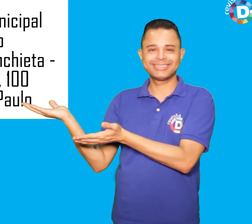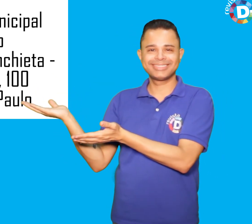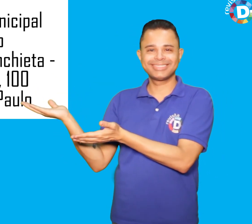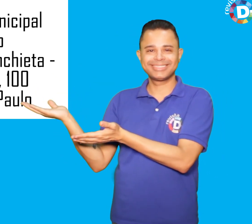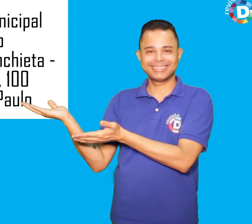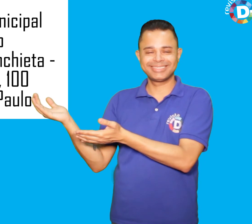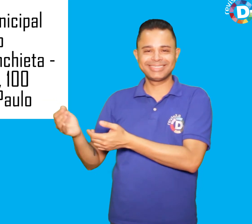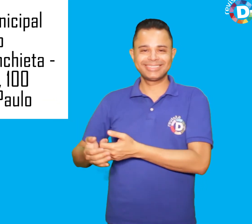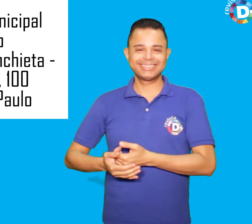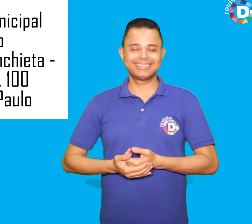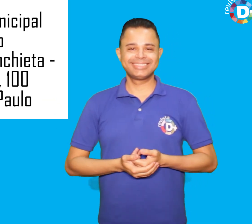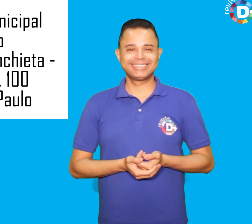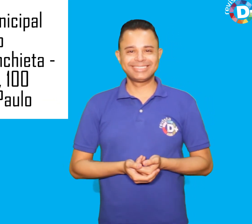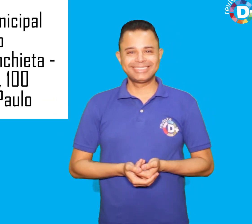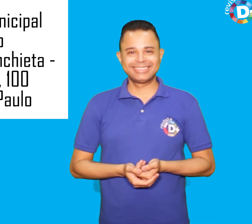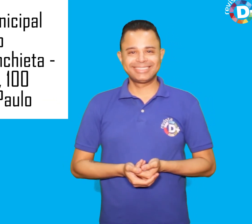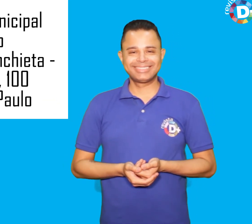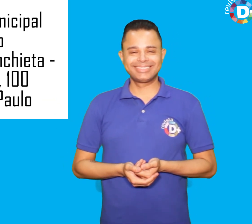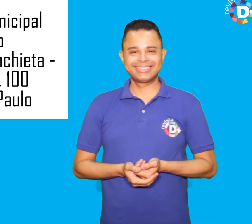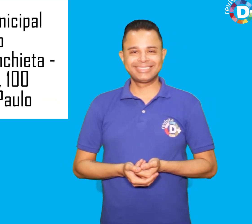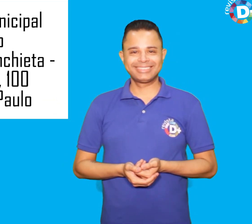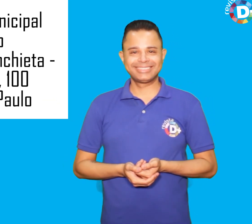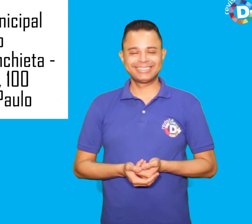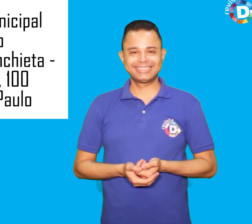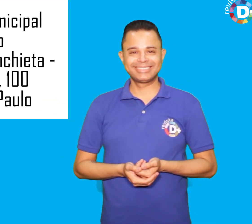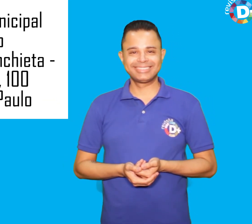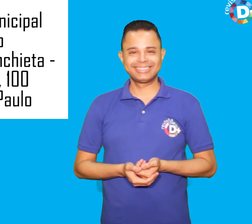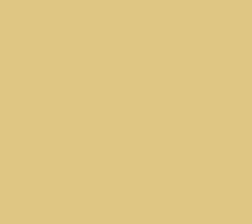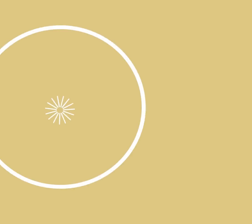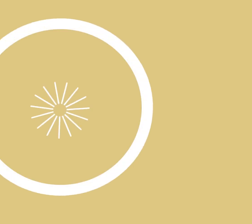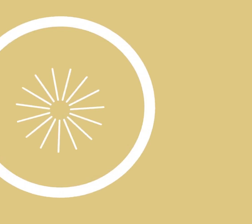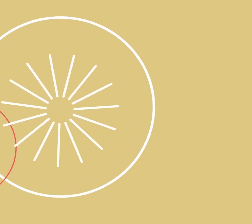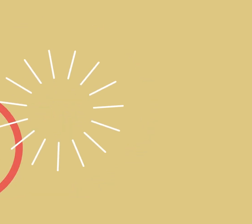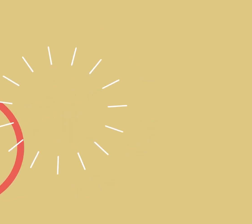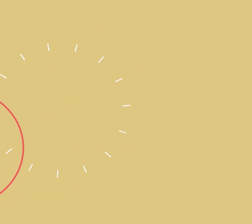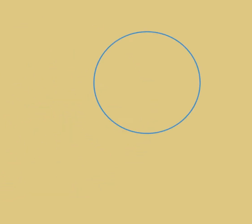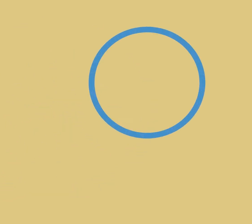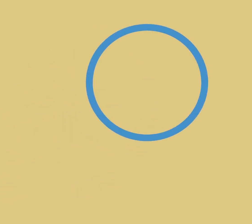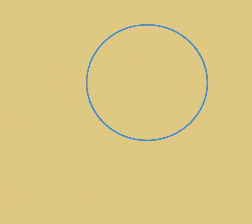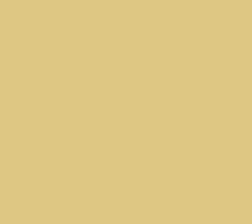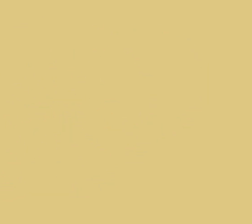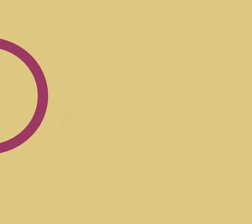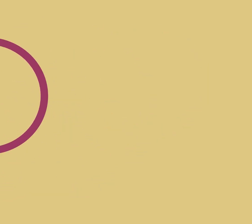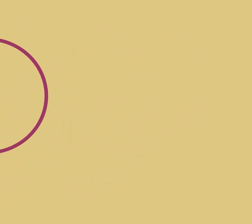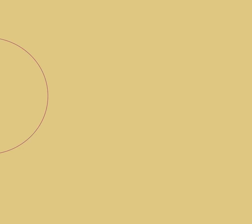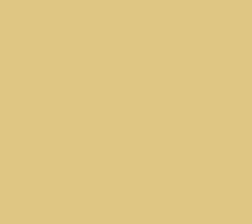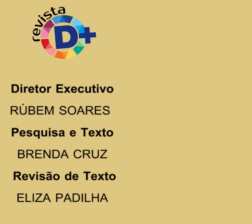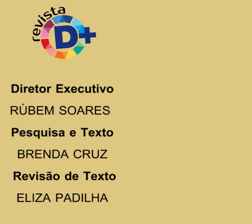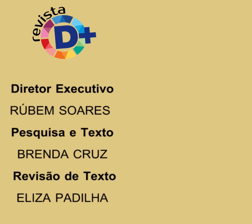Jacareí, número 100, Bela Vista, São Paulo.